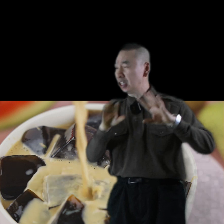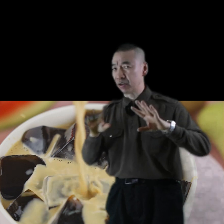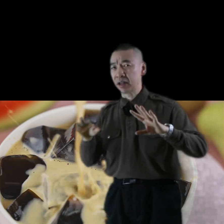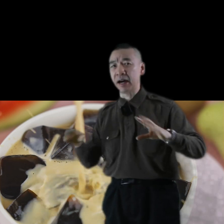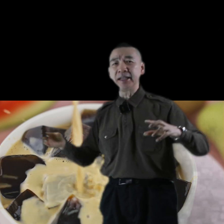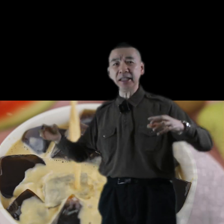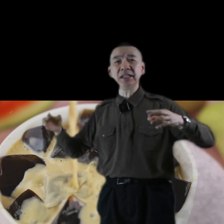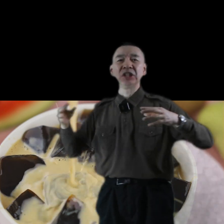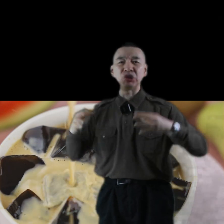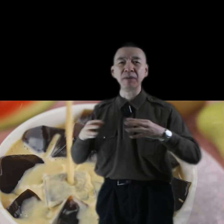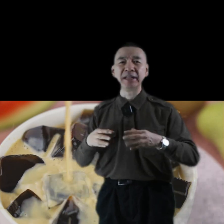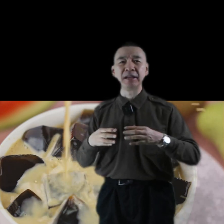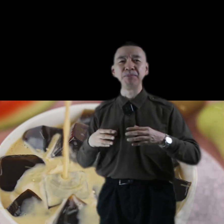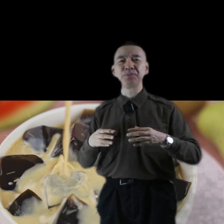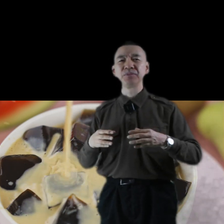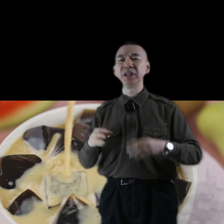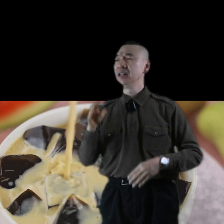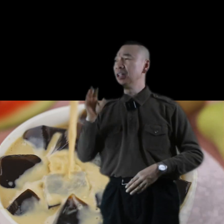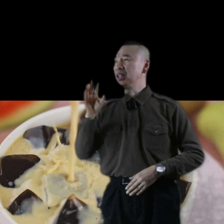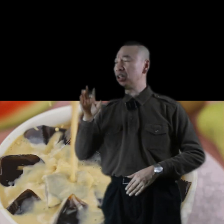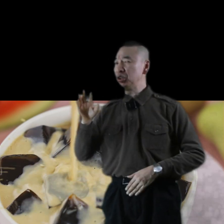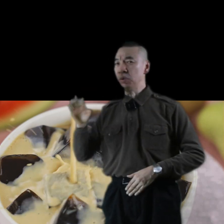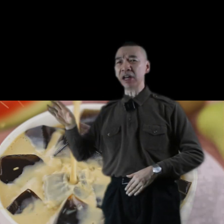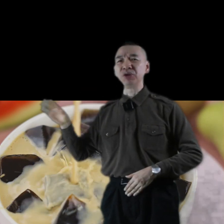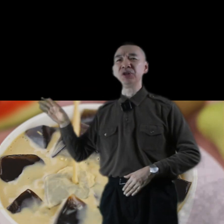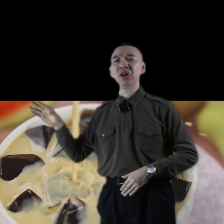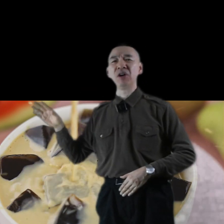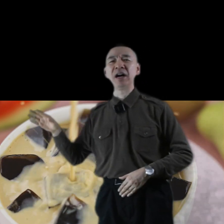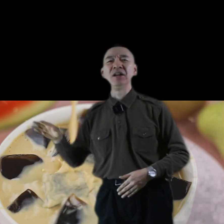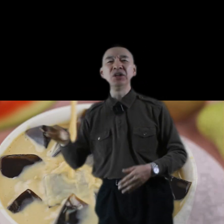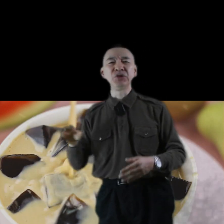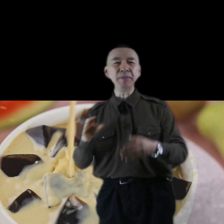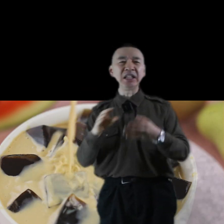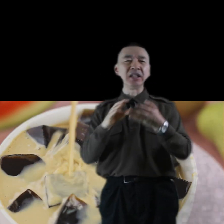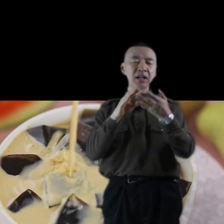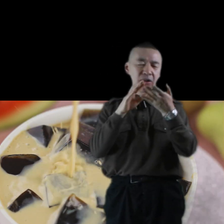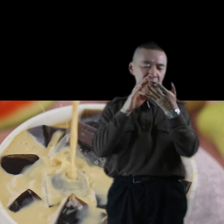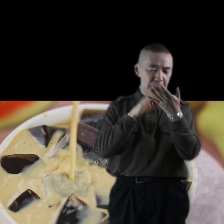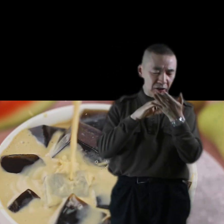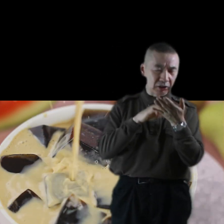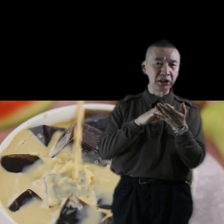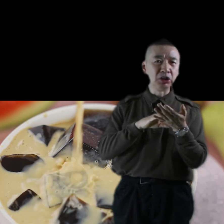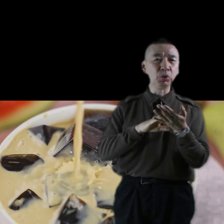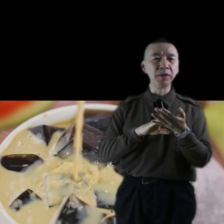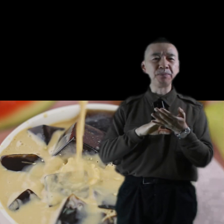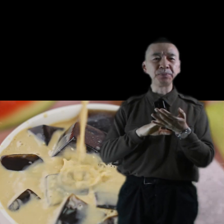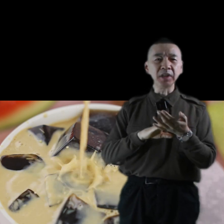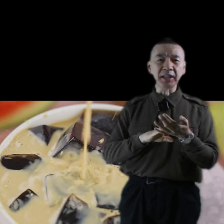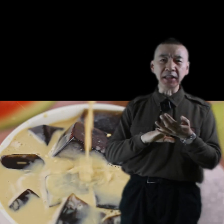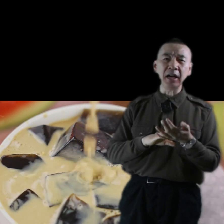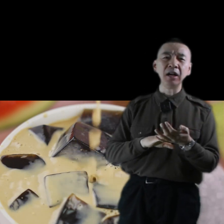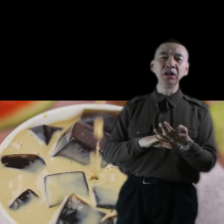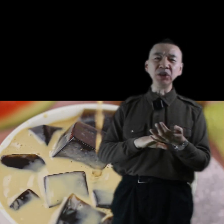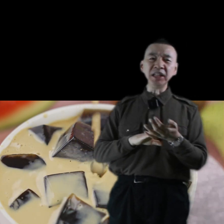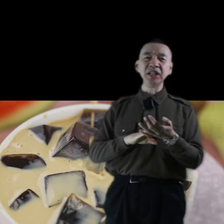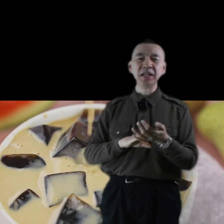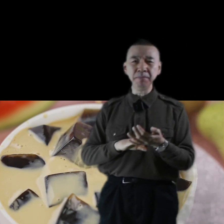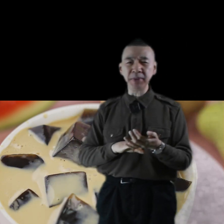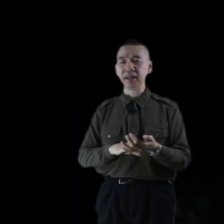妇女儿啊一起创办的这个宗老去之后啊随着媒体呢对他报道的增多那他将啊对他的人品